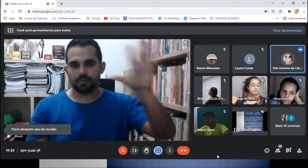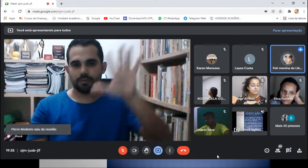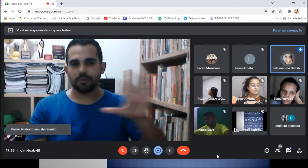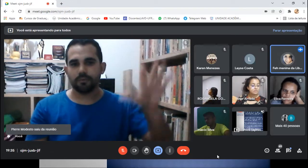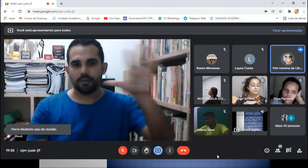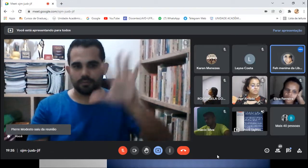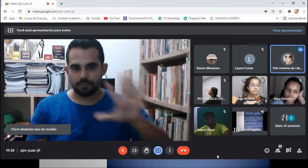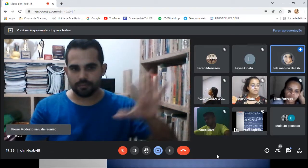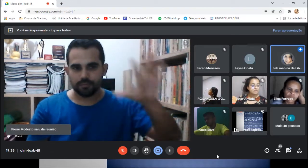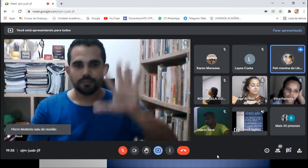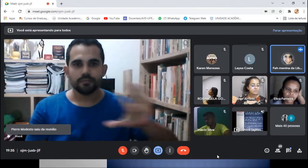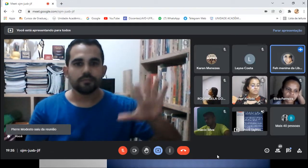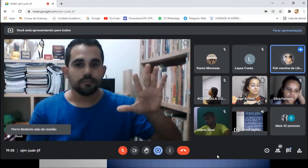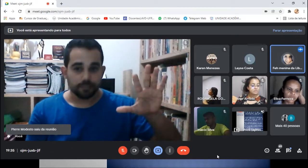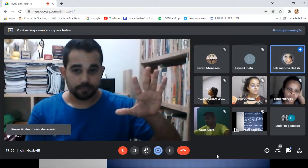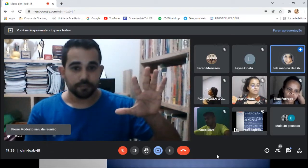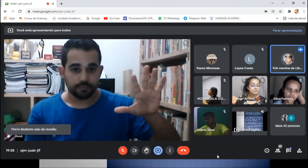imagem acústica, conforme a teoria de Saussure.